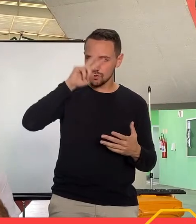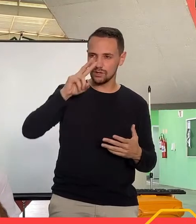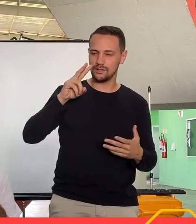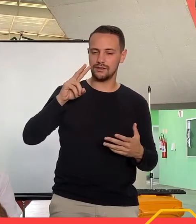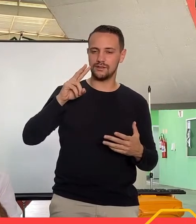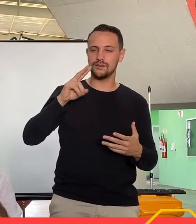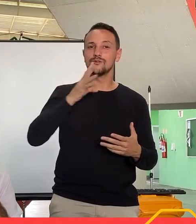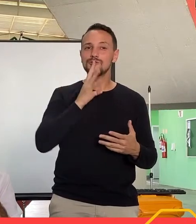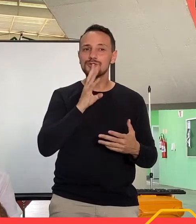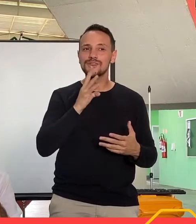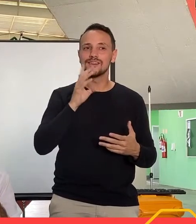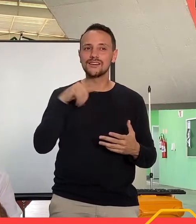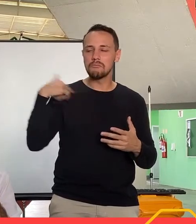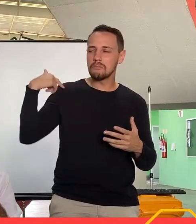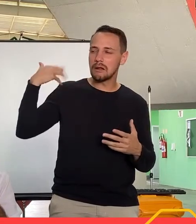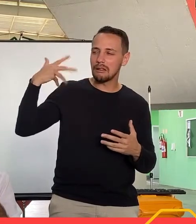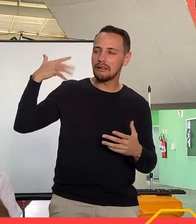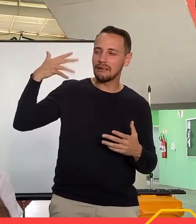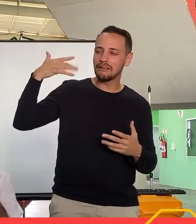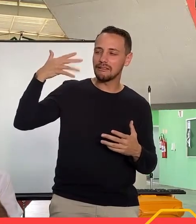pouco organizar